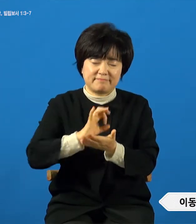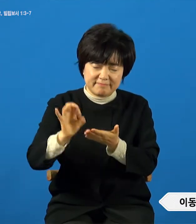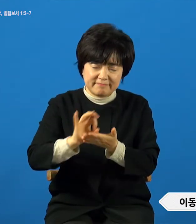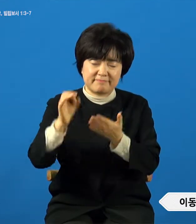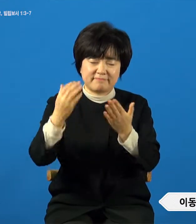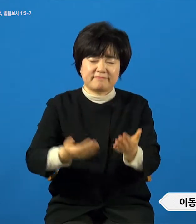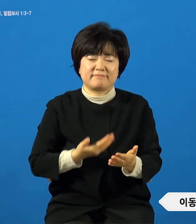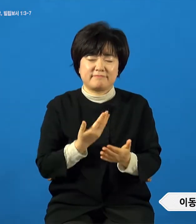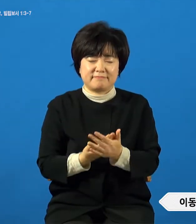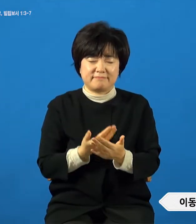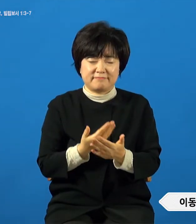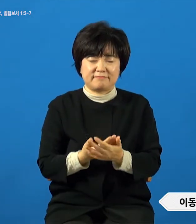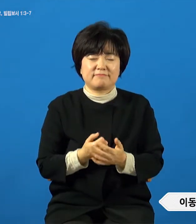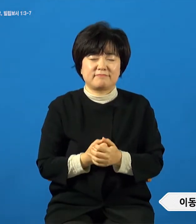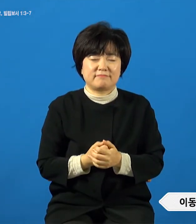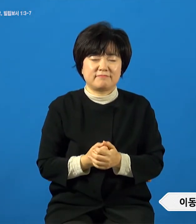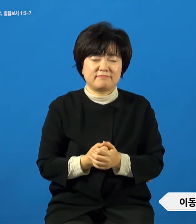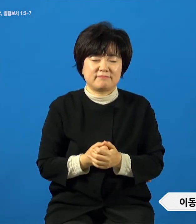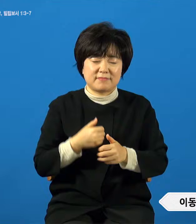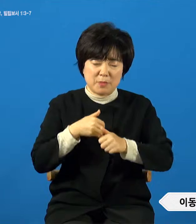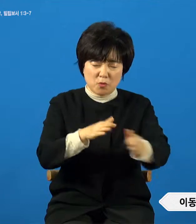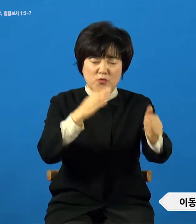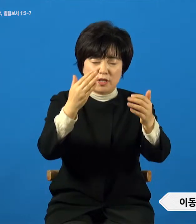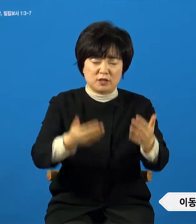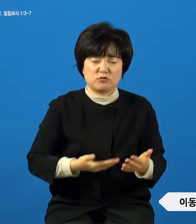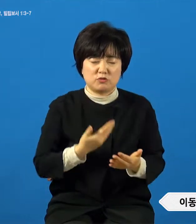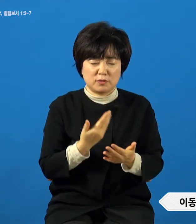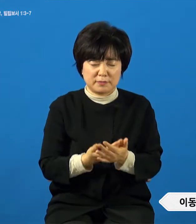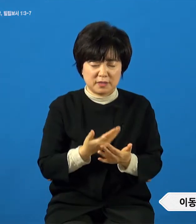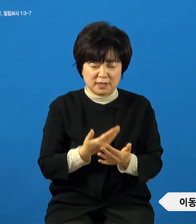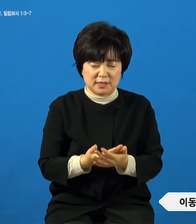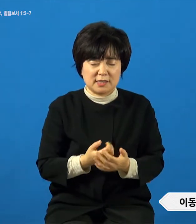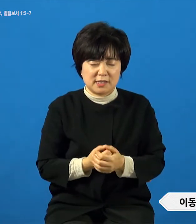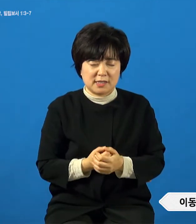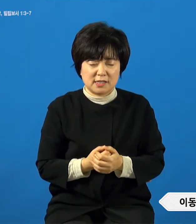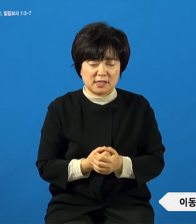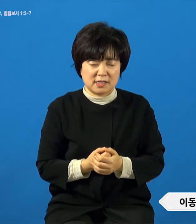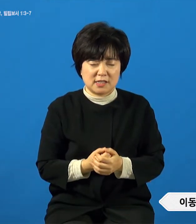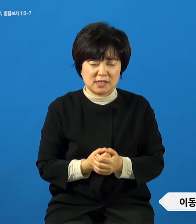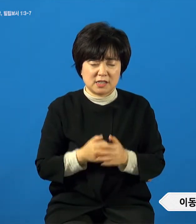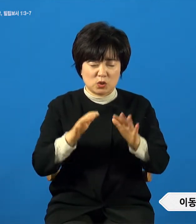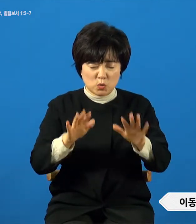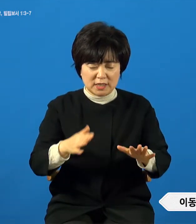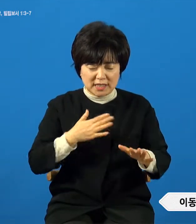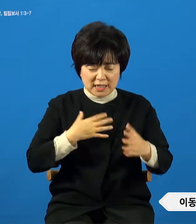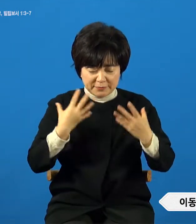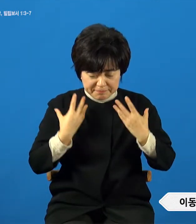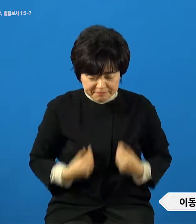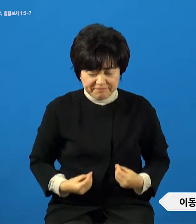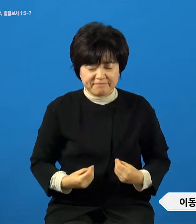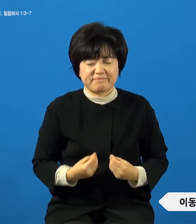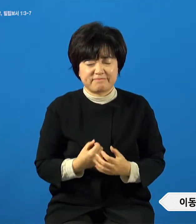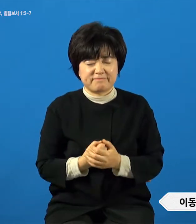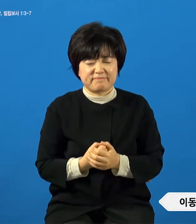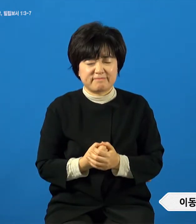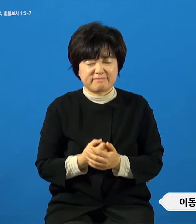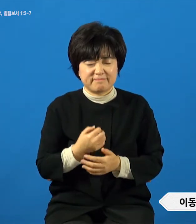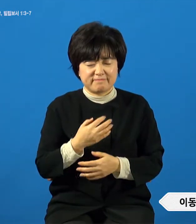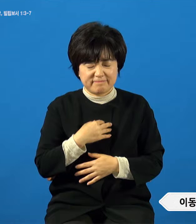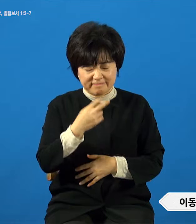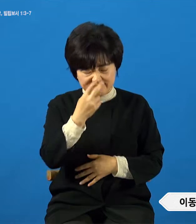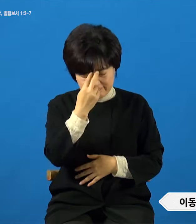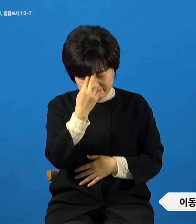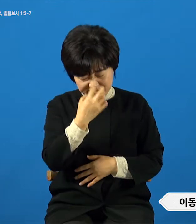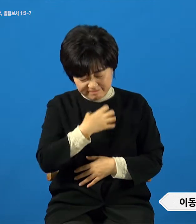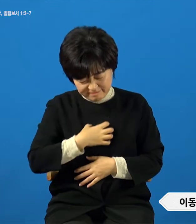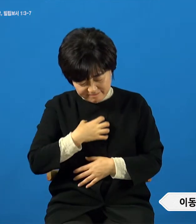저를 써 주시옵소서. 그리고 저를 보내 주시옵소서. 오늘 나를 좌절시키고 나를 실망시키는